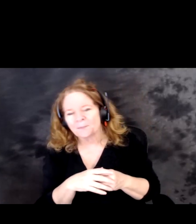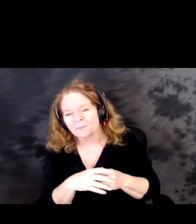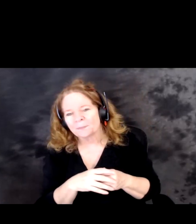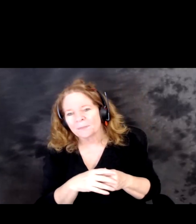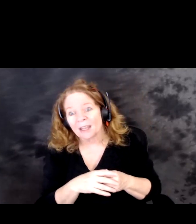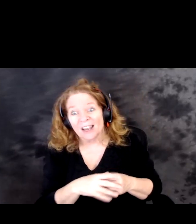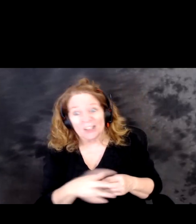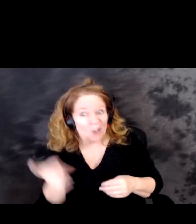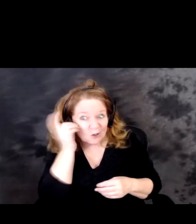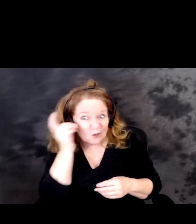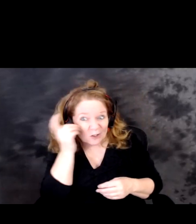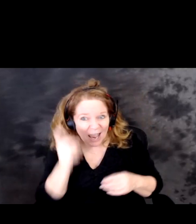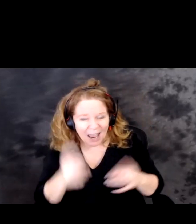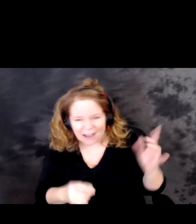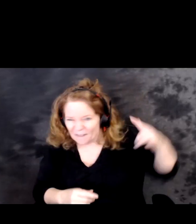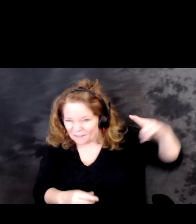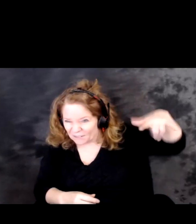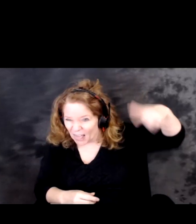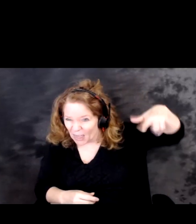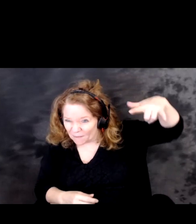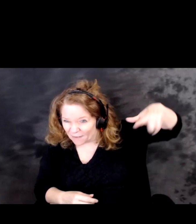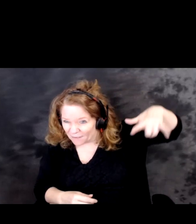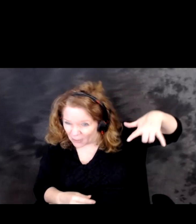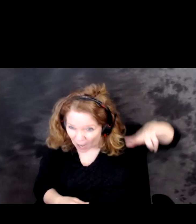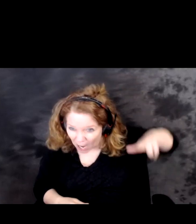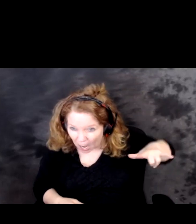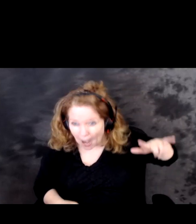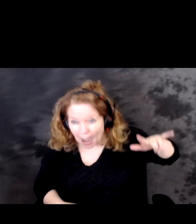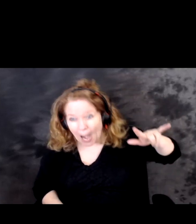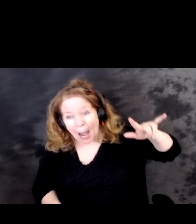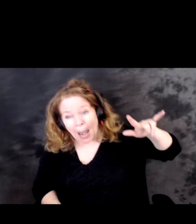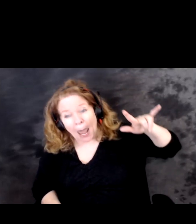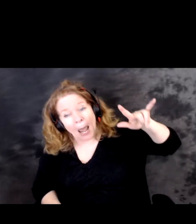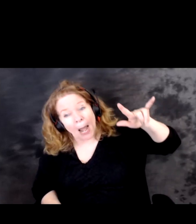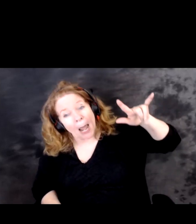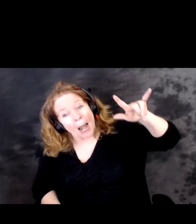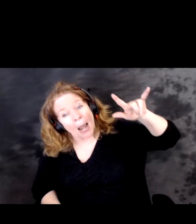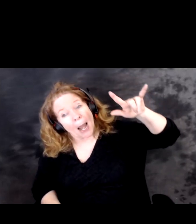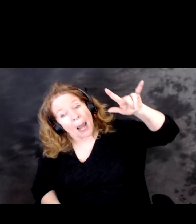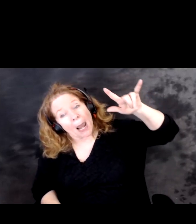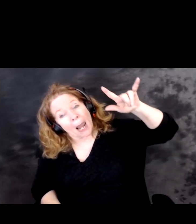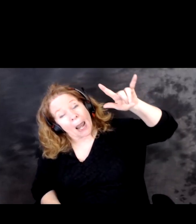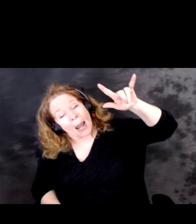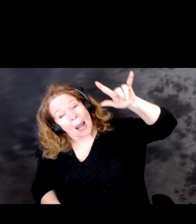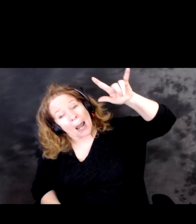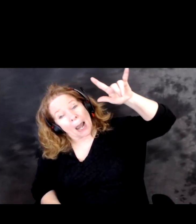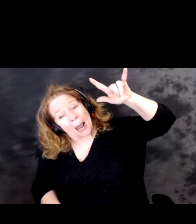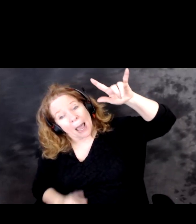Drastic Drake voló el avión alto en el cielo.